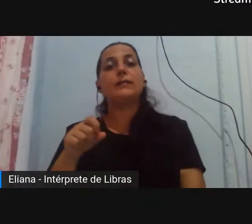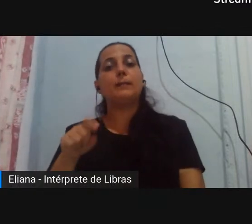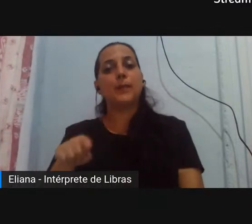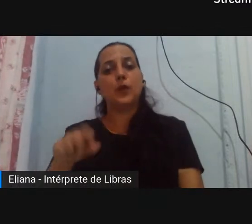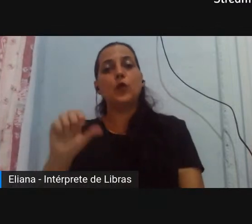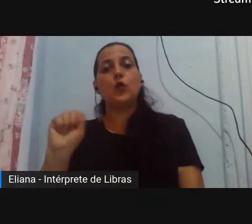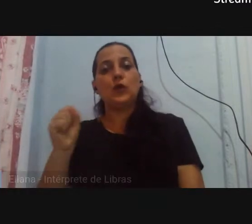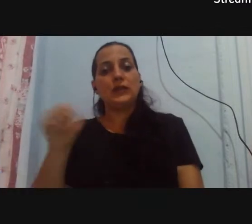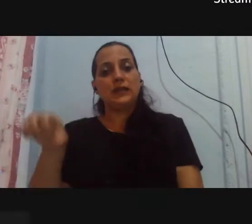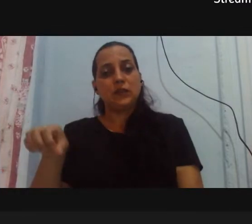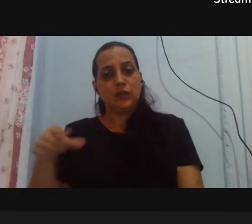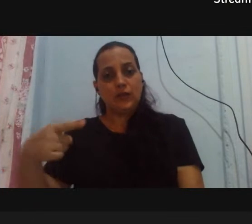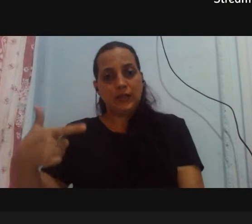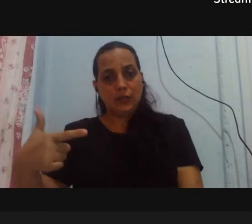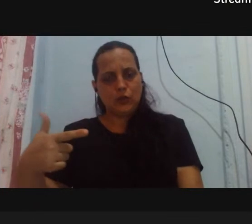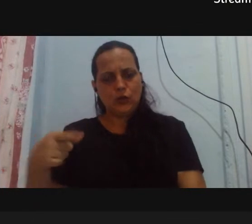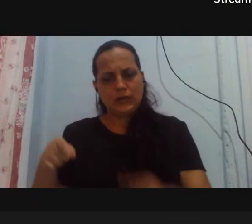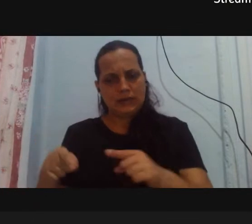que consagra